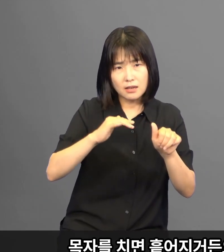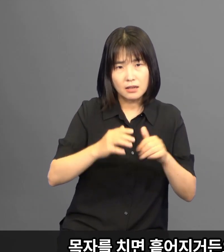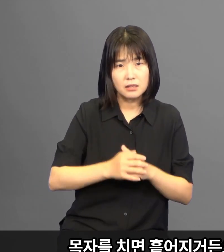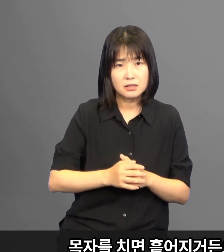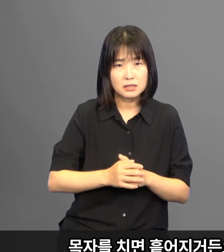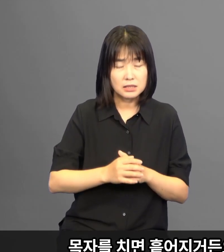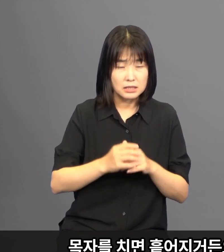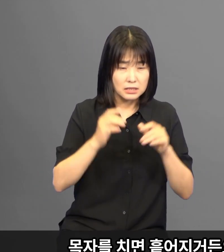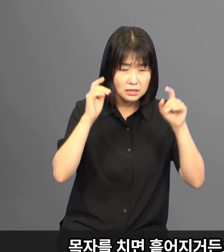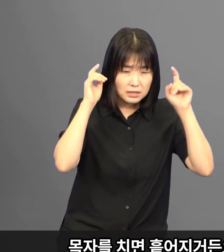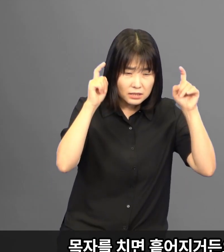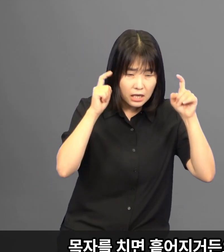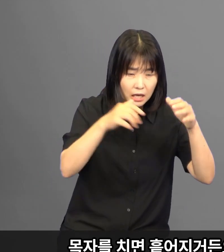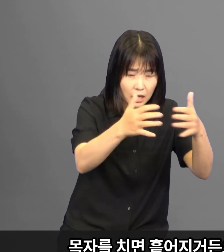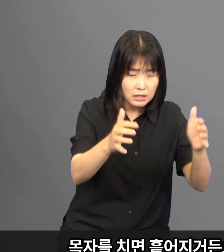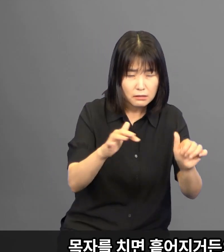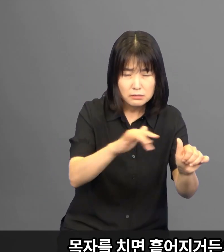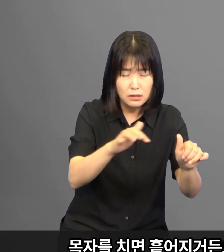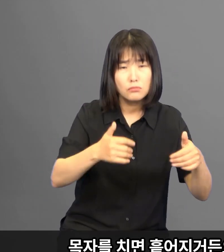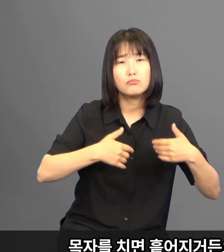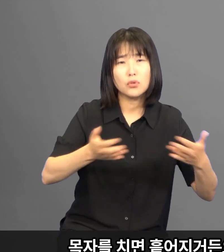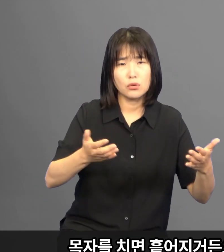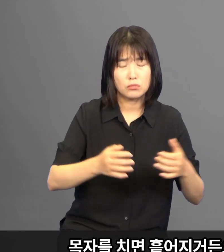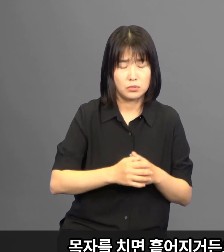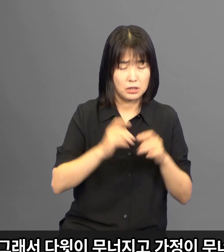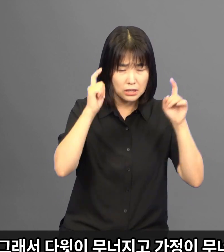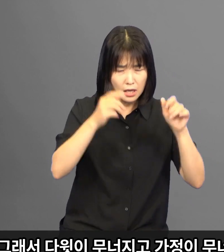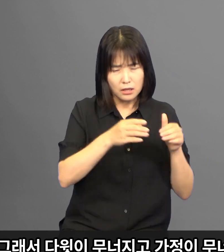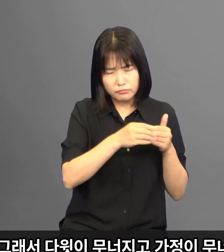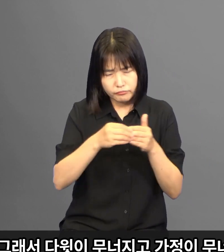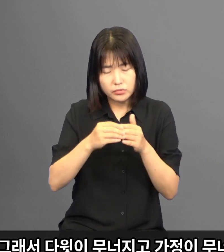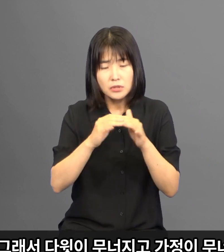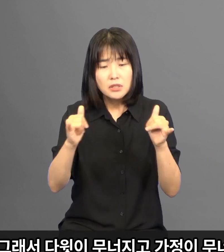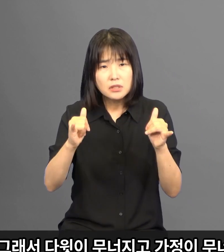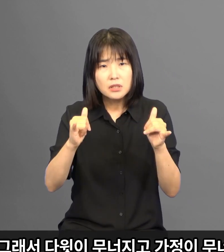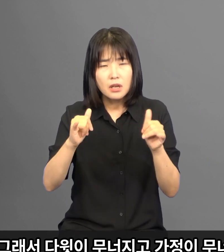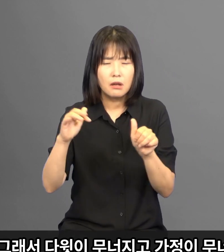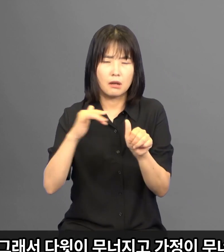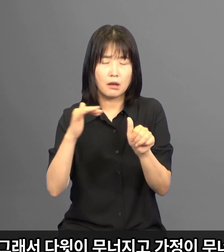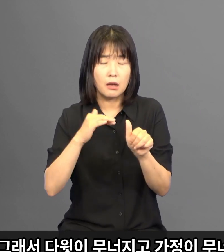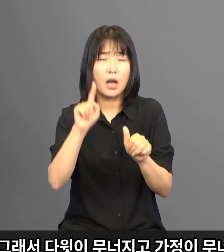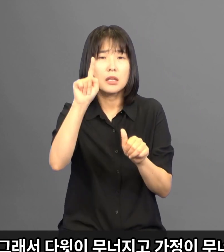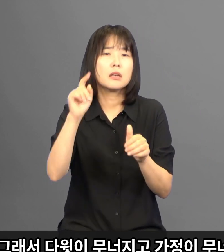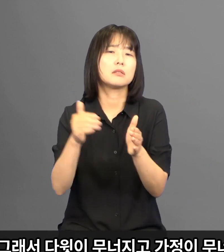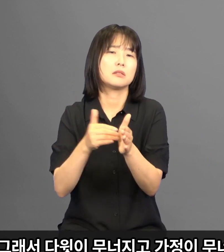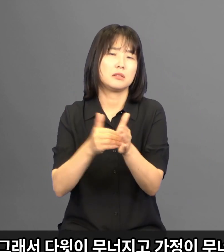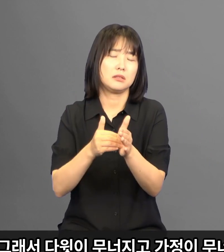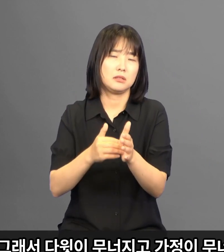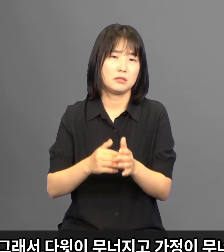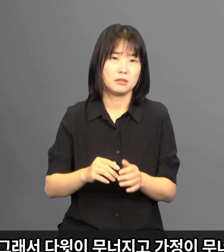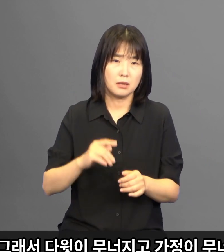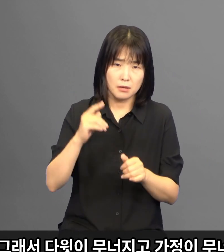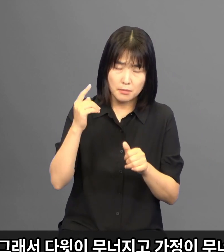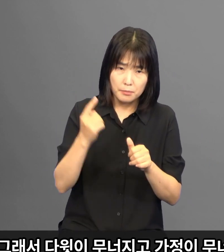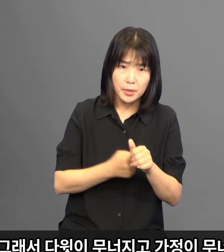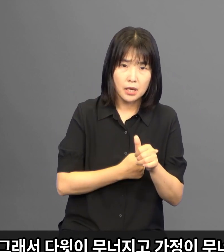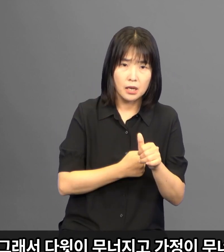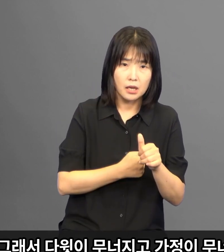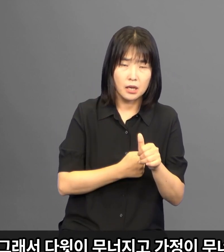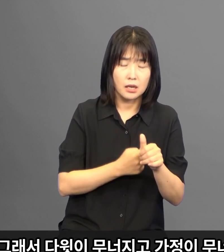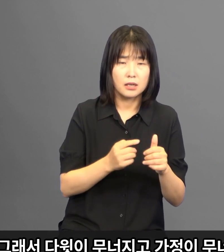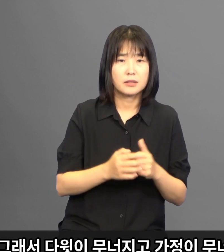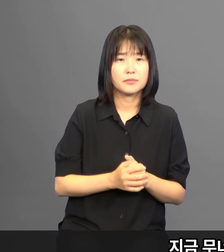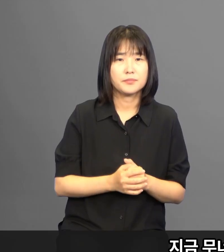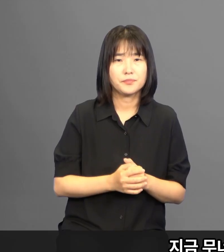없어요. 목자를 치면 흩어지거든요. 목자를 무너뜨리면 되거든요. 그래서 다윗이 무너지고 가정이 무너지고 나라가 지금